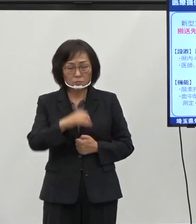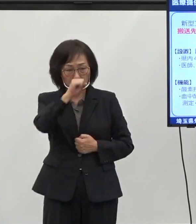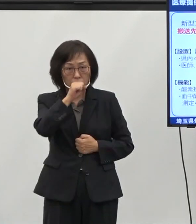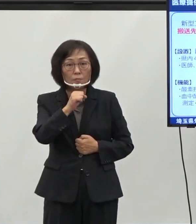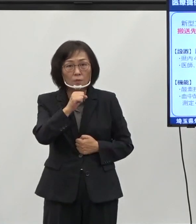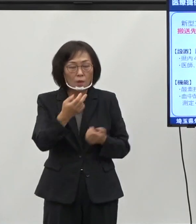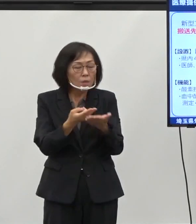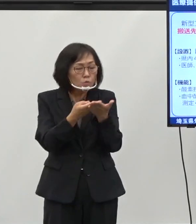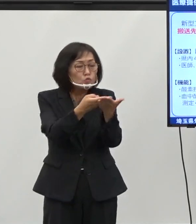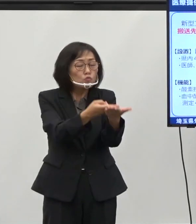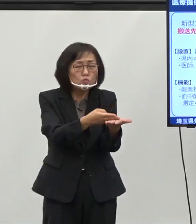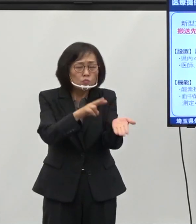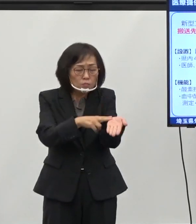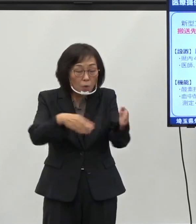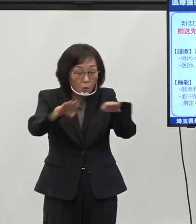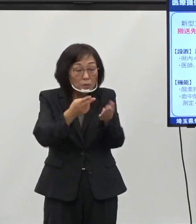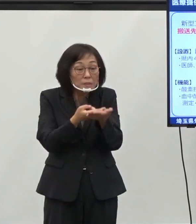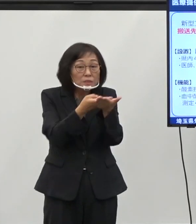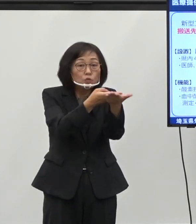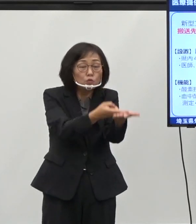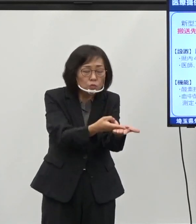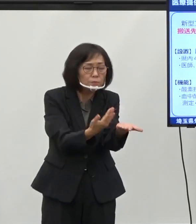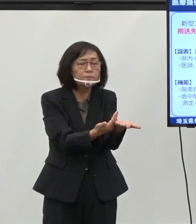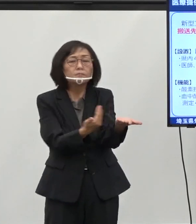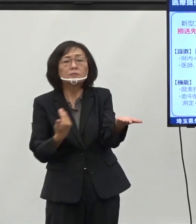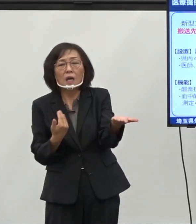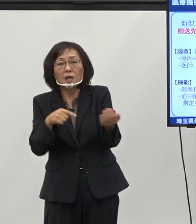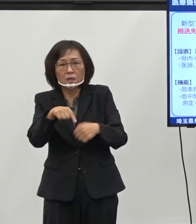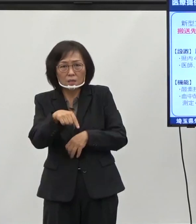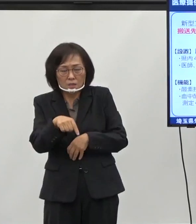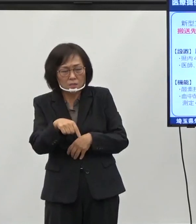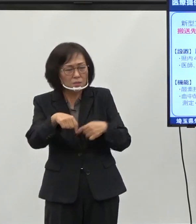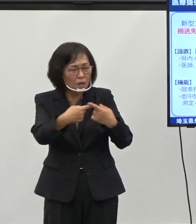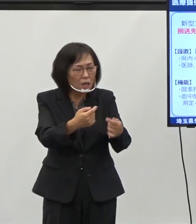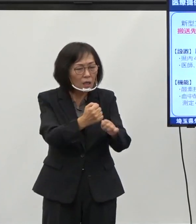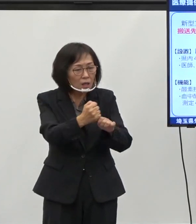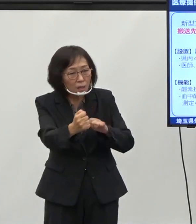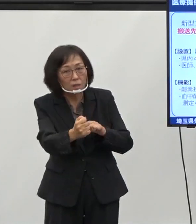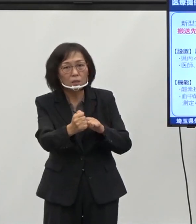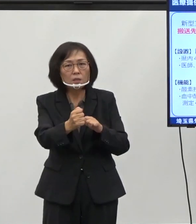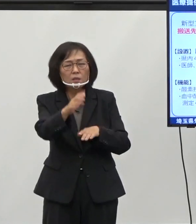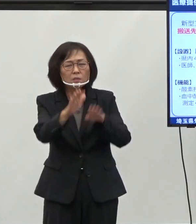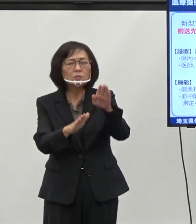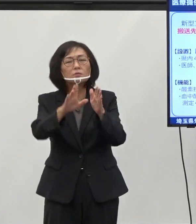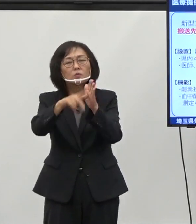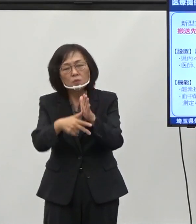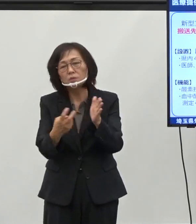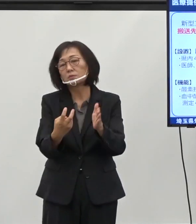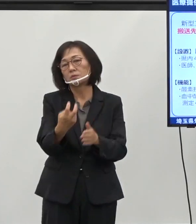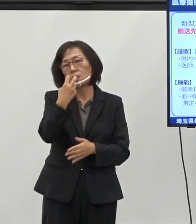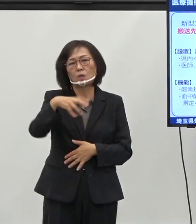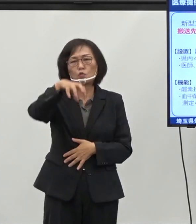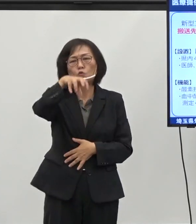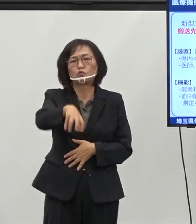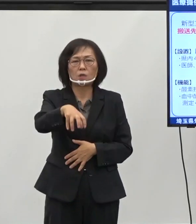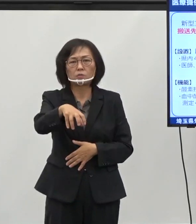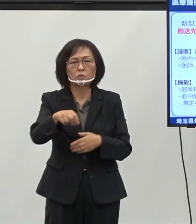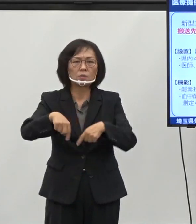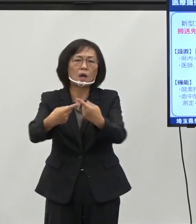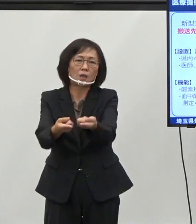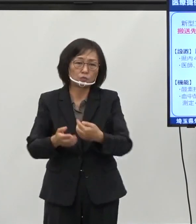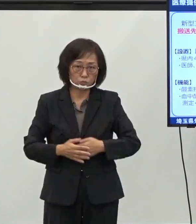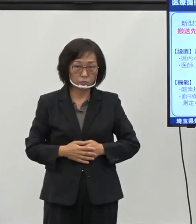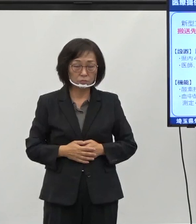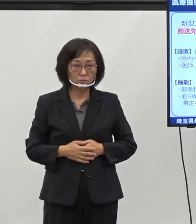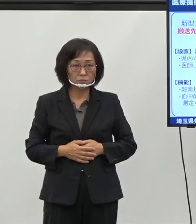の前の臨時的な措置として酸素ステーションを使うと申し上げているところでございます。で、こういった酸素ステーション